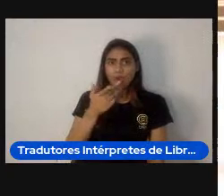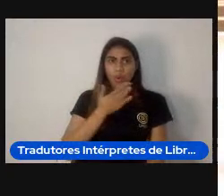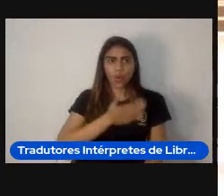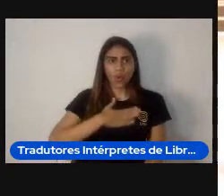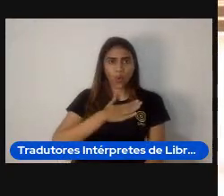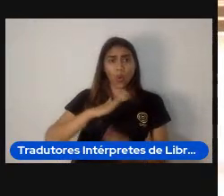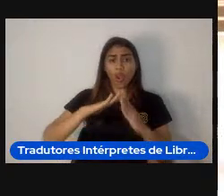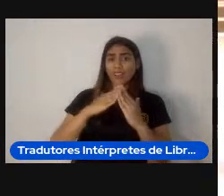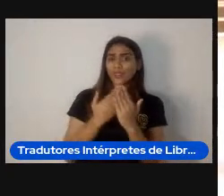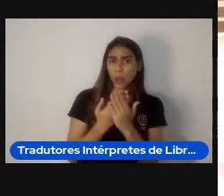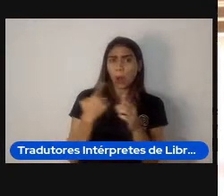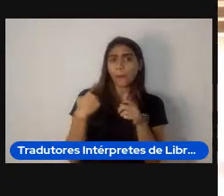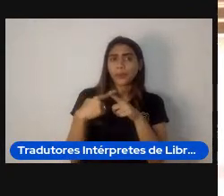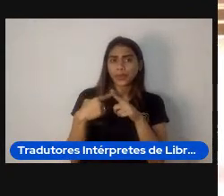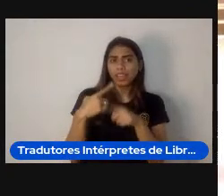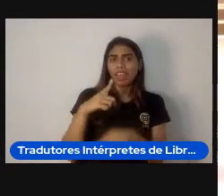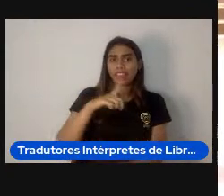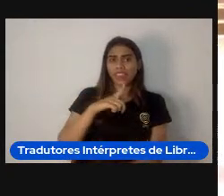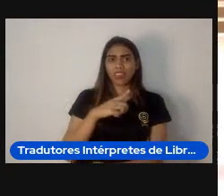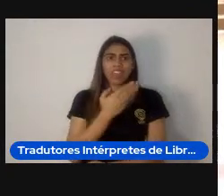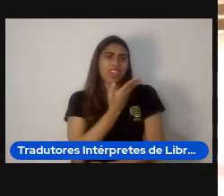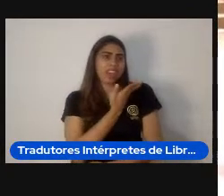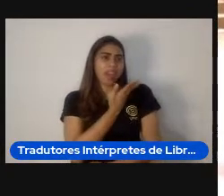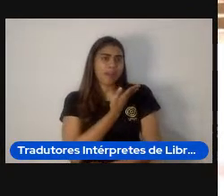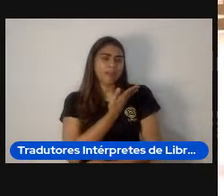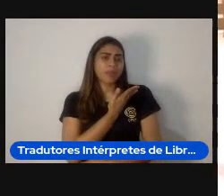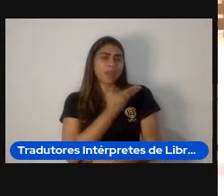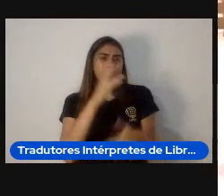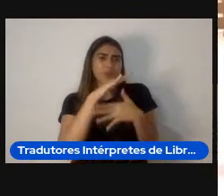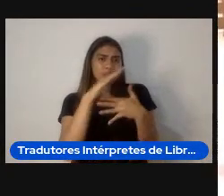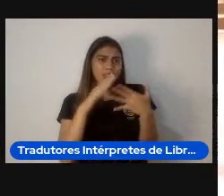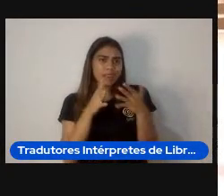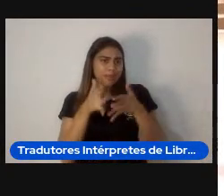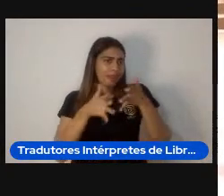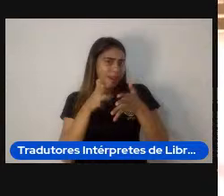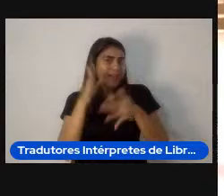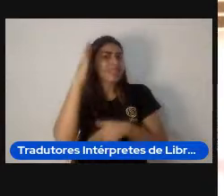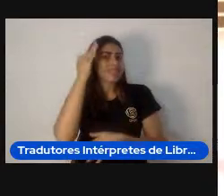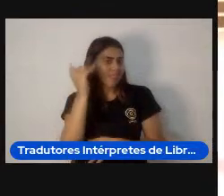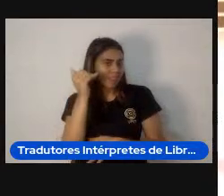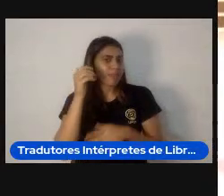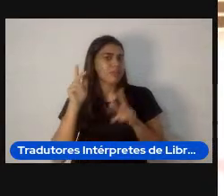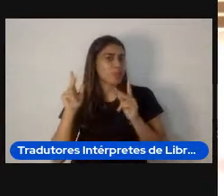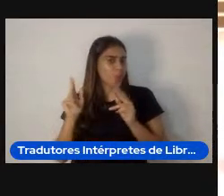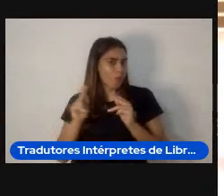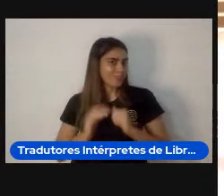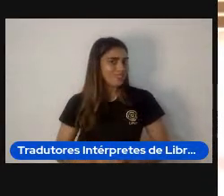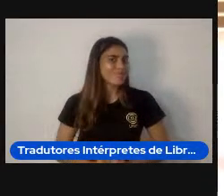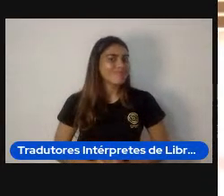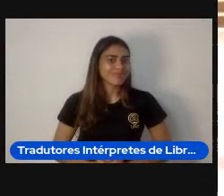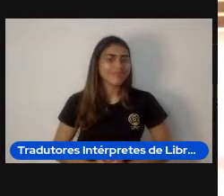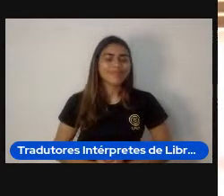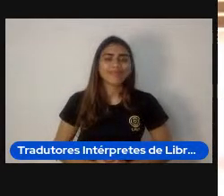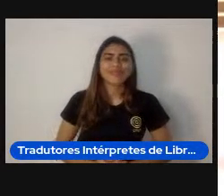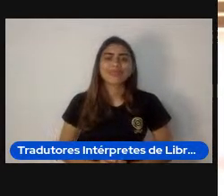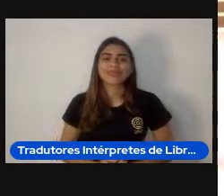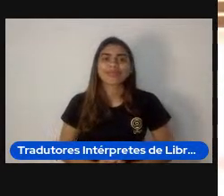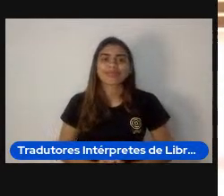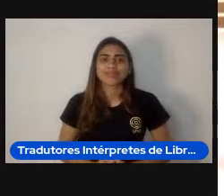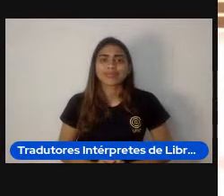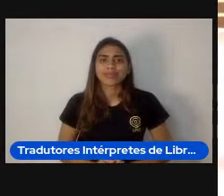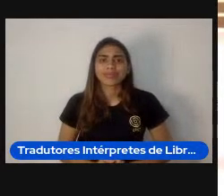porque tem coleguinha que faz Libras assim, igual ele. Se apoiar em parcerias